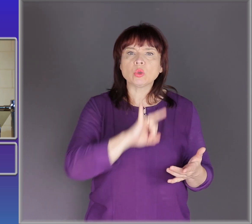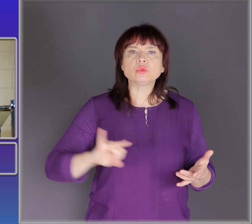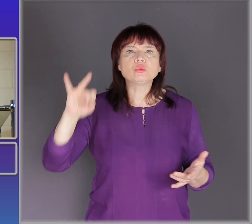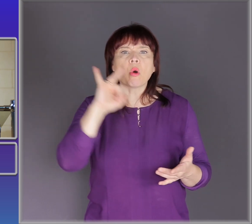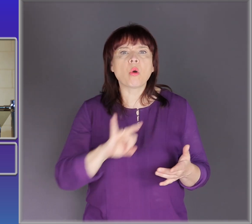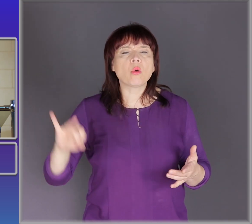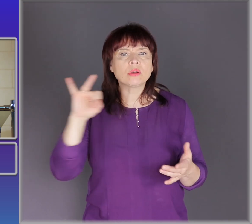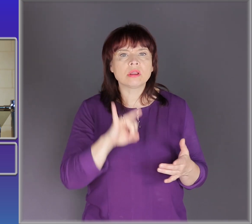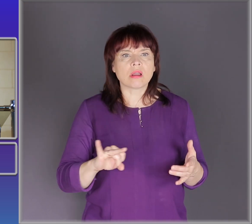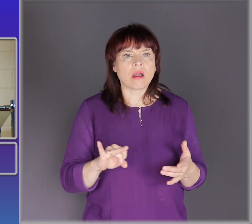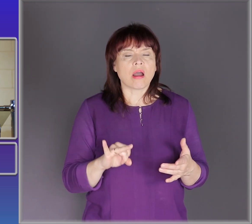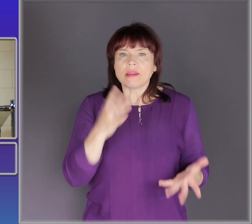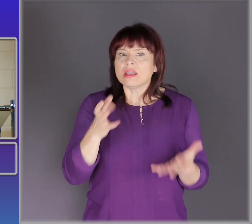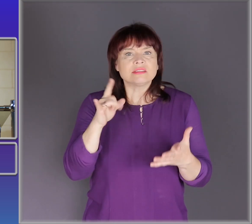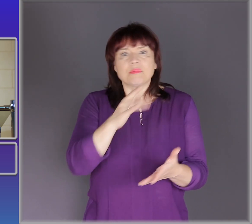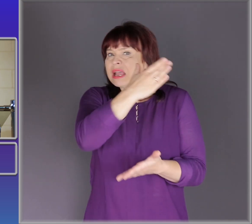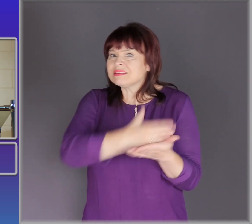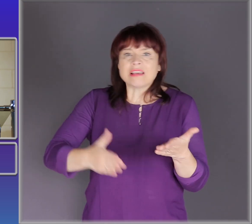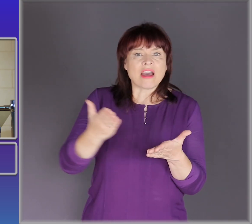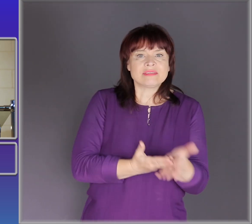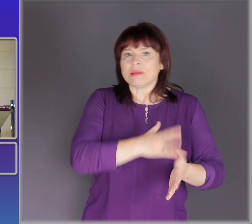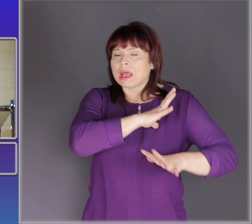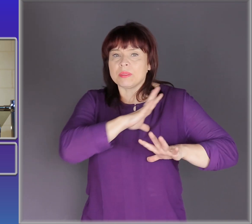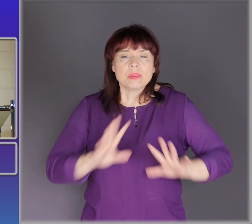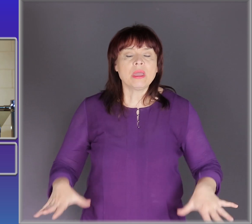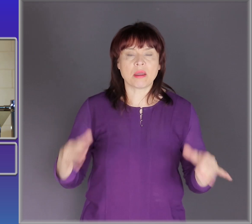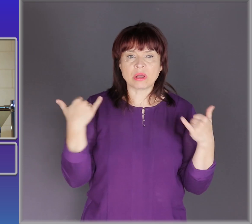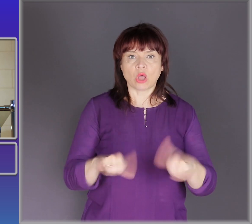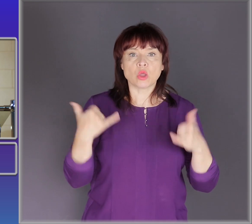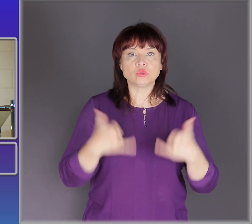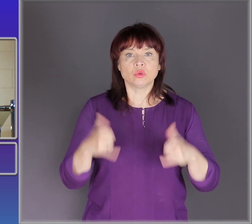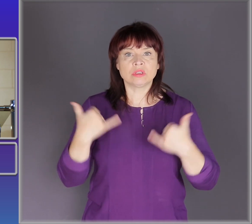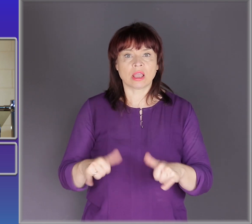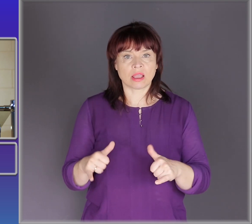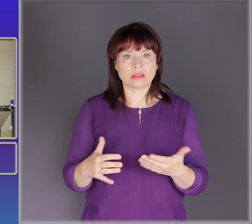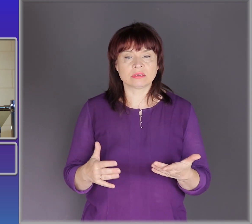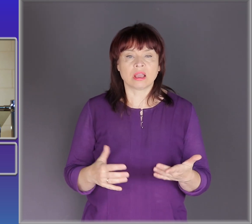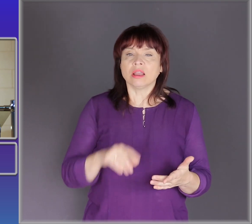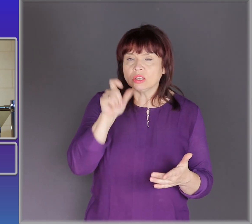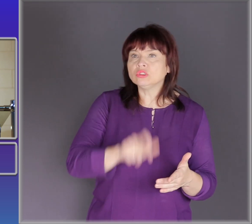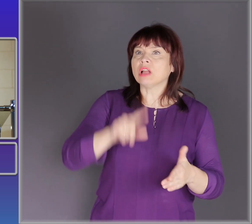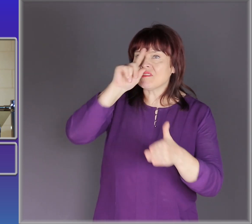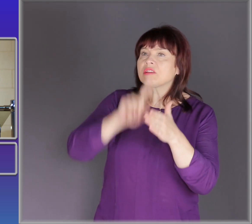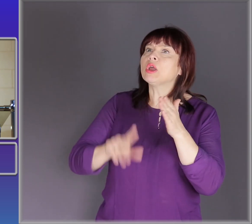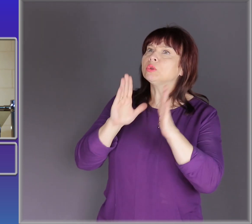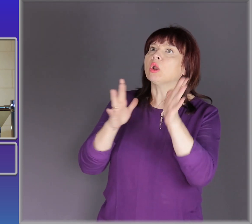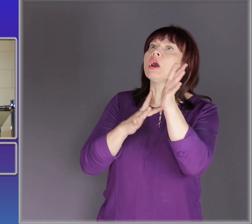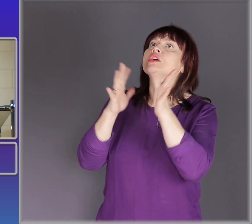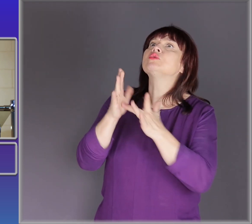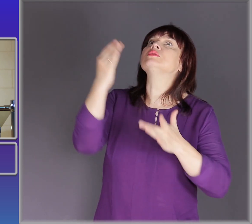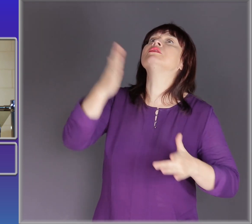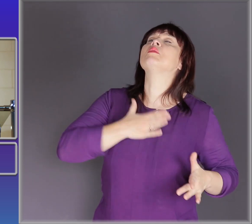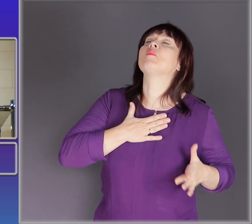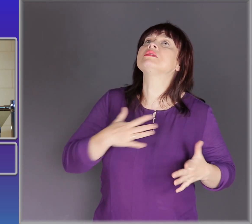редко могли что-то видеть но если бы не было ничего но человек уверовал во христа и сказал иисус ты мой спаситель мой господь